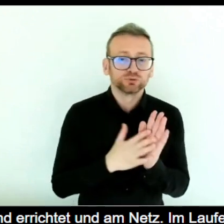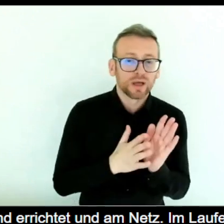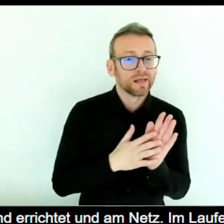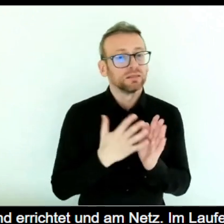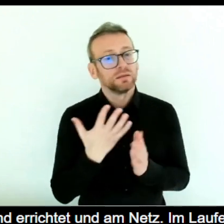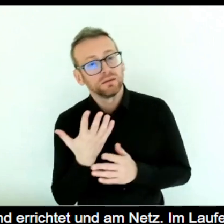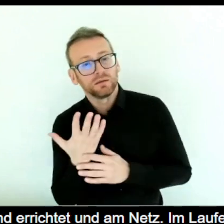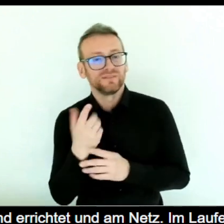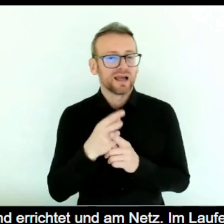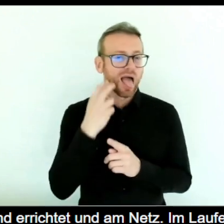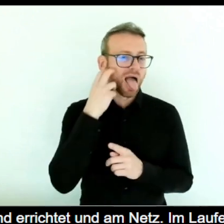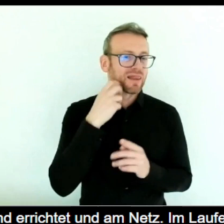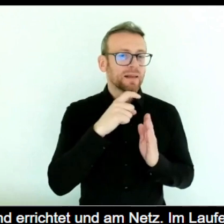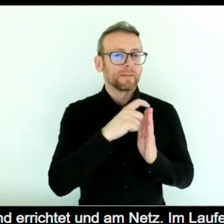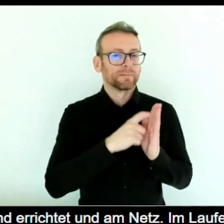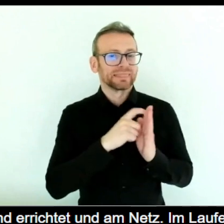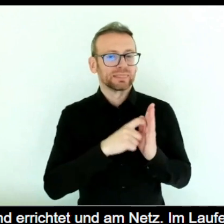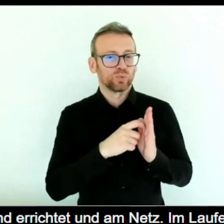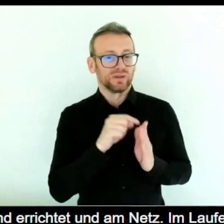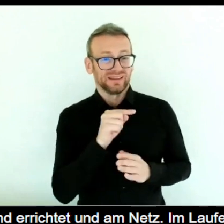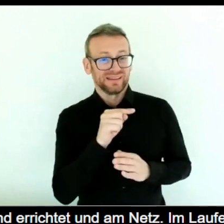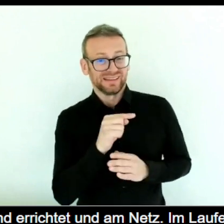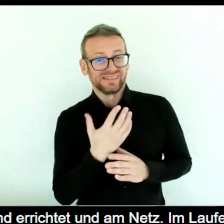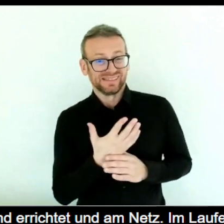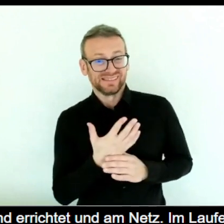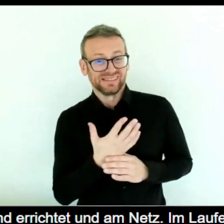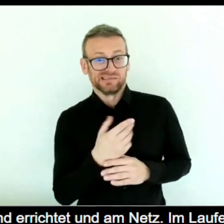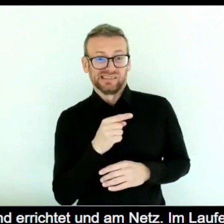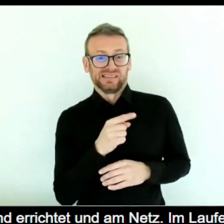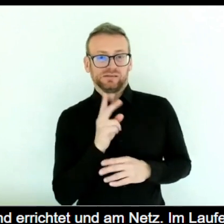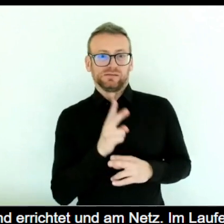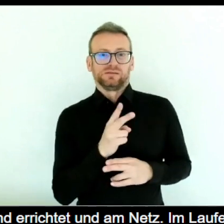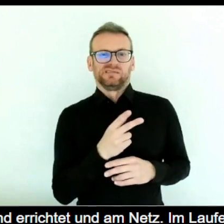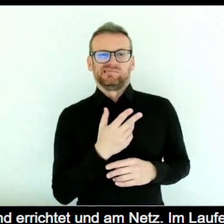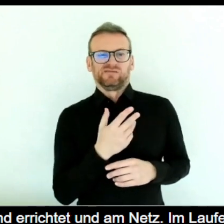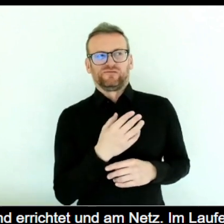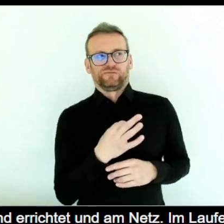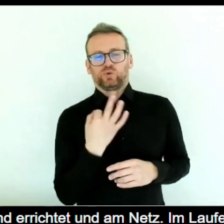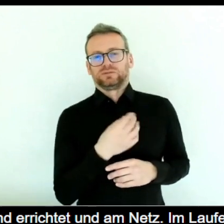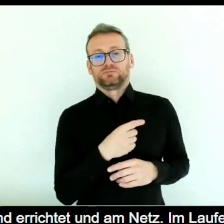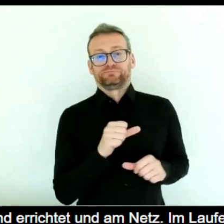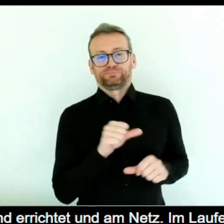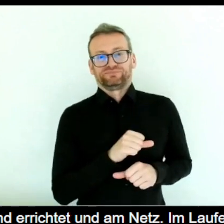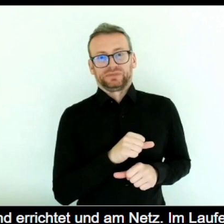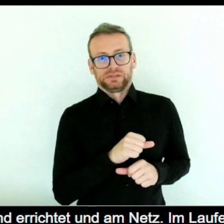klagen kann man gegen alles, ob das dann erfolgreich hat oder nicht. Auf jeden Fall hat es keine aufschiebende Wirkung. Und bei den anderen,